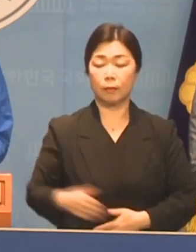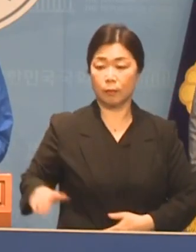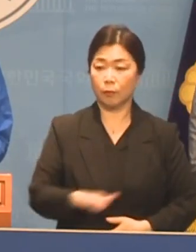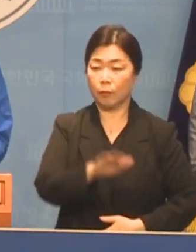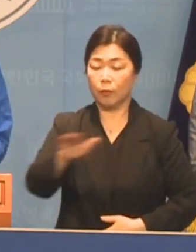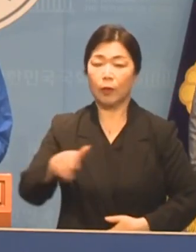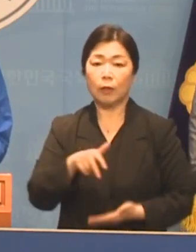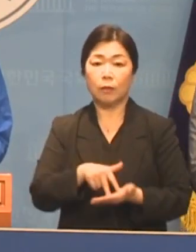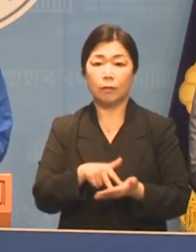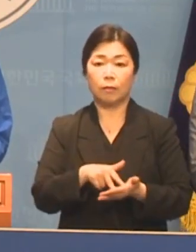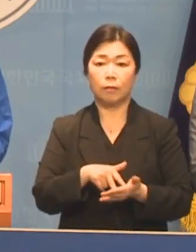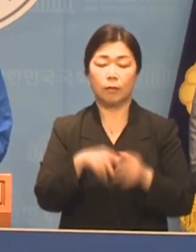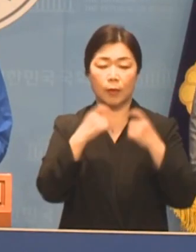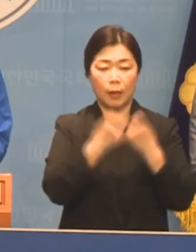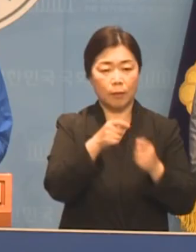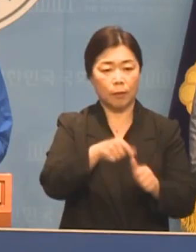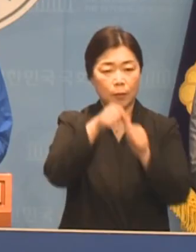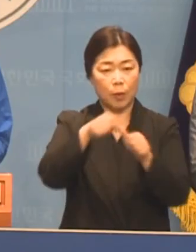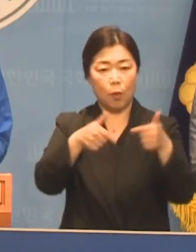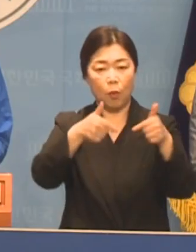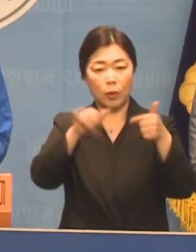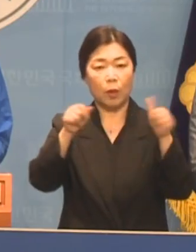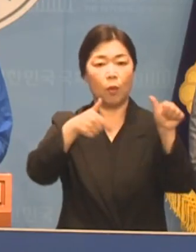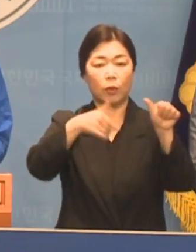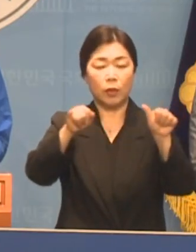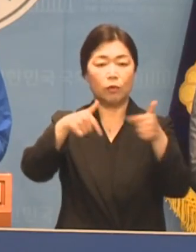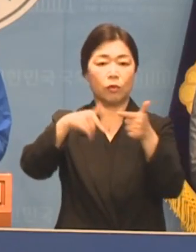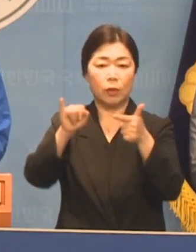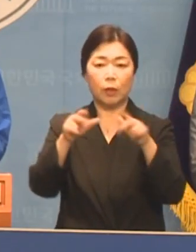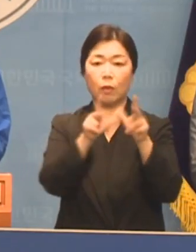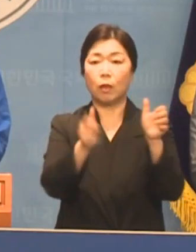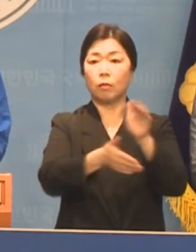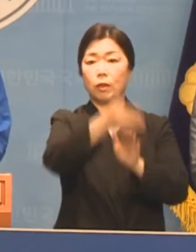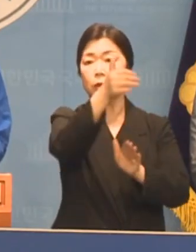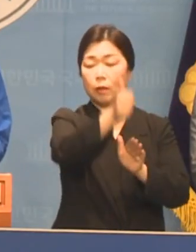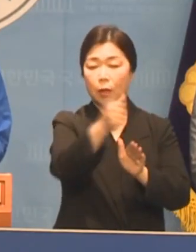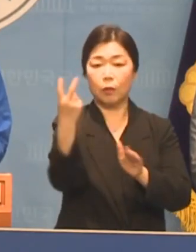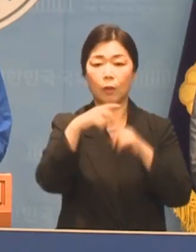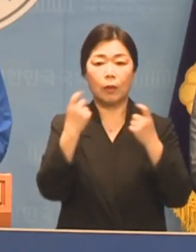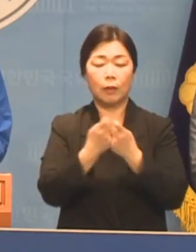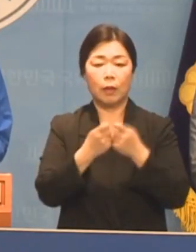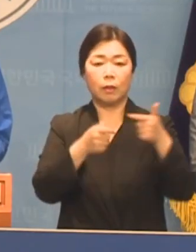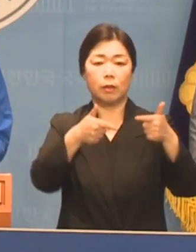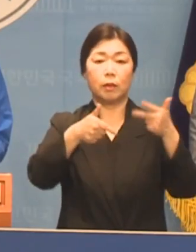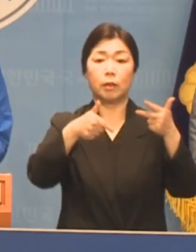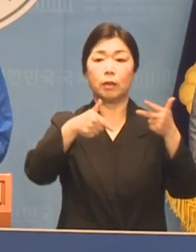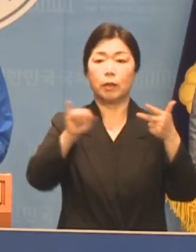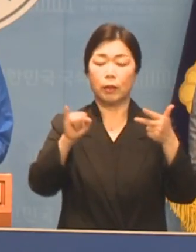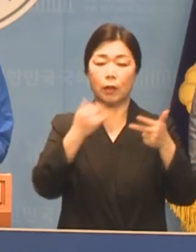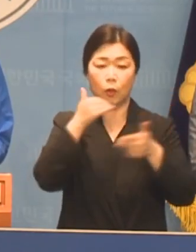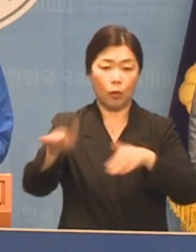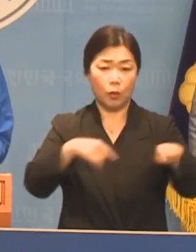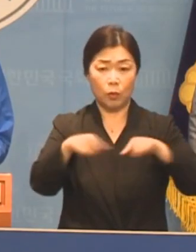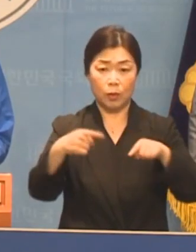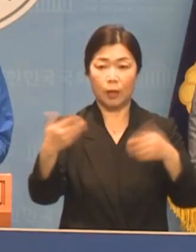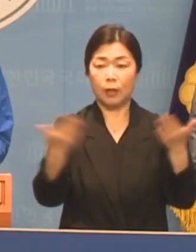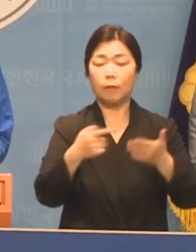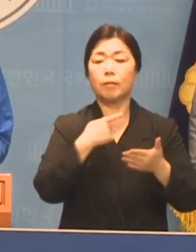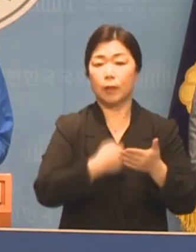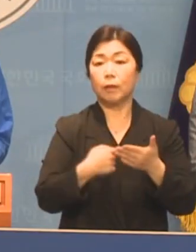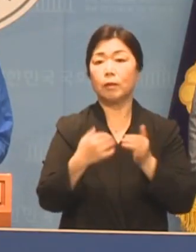저희는 민선 5기, 6기 성남시장과 민선 7기 경기도지사를